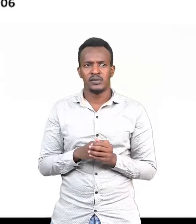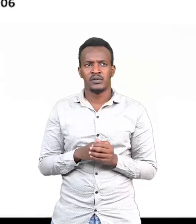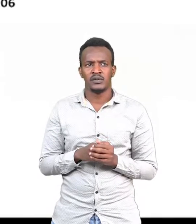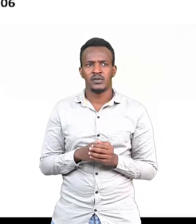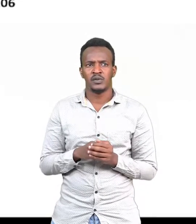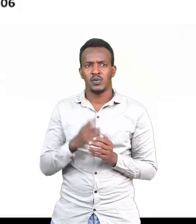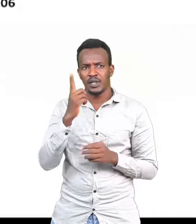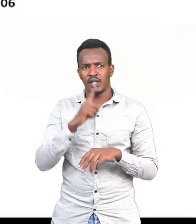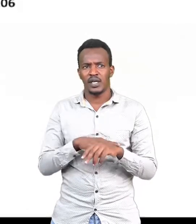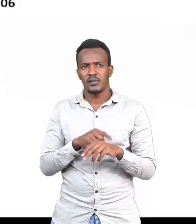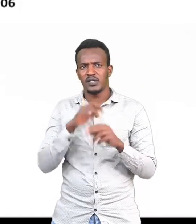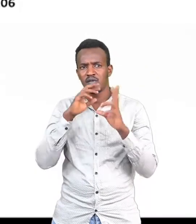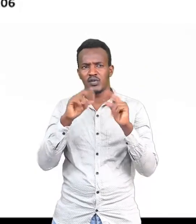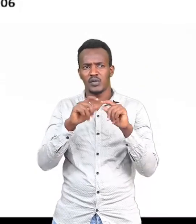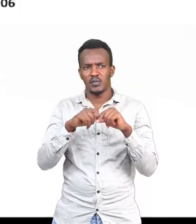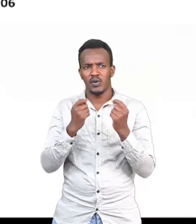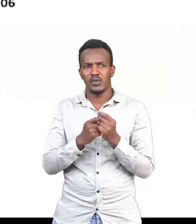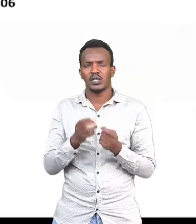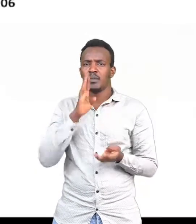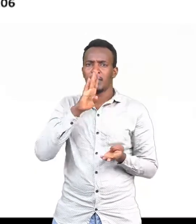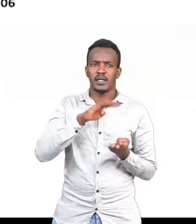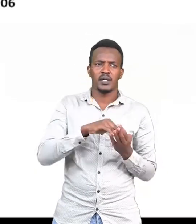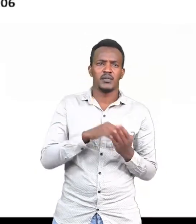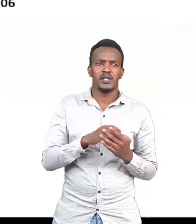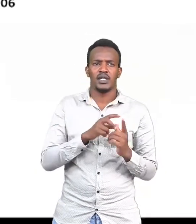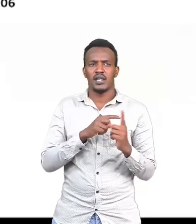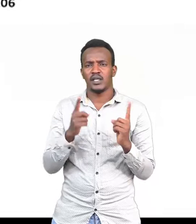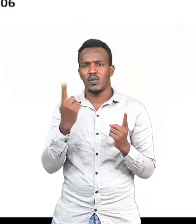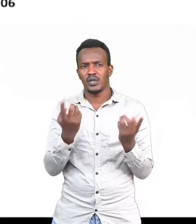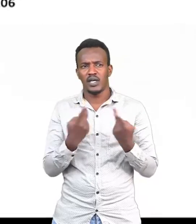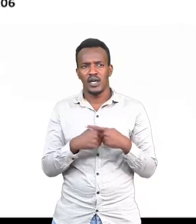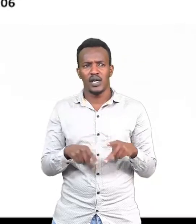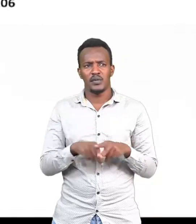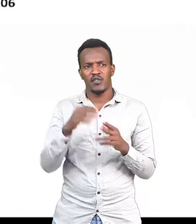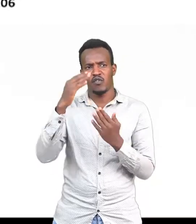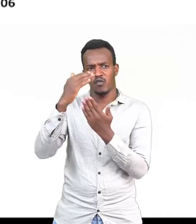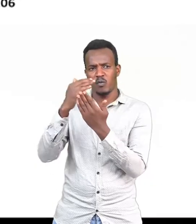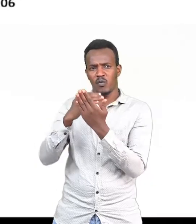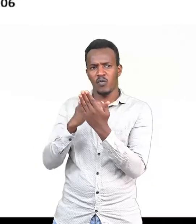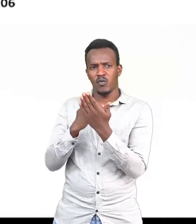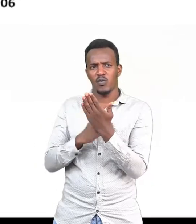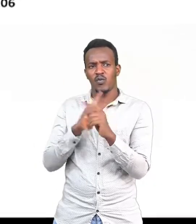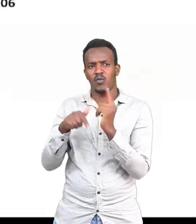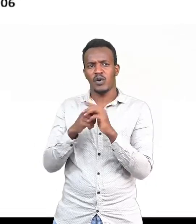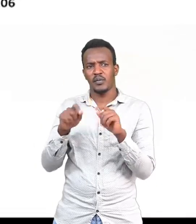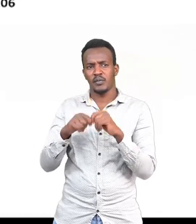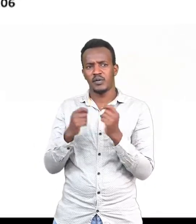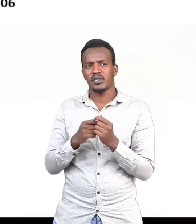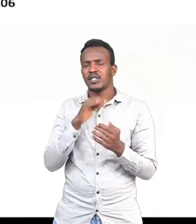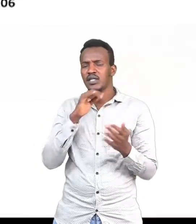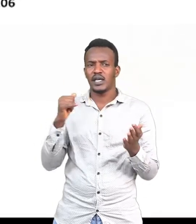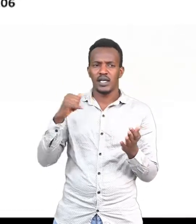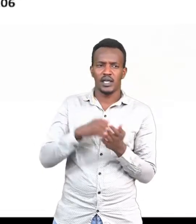keliya may kala jabin uraniumton oo si toosan umay noqon markaasi leedh. Laakiin maxaa dhacay waxaa soo qaybsanay markii uu soo dhacay kadib ayaa lasoo